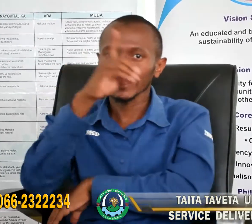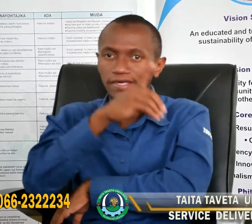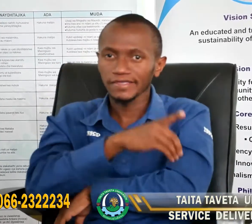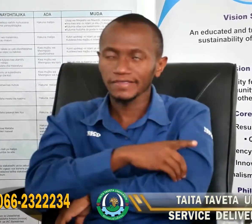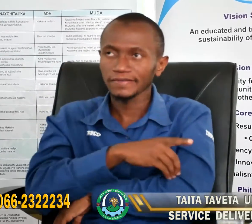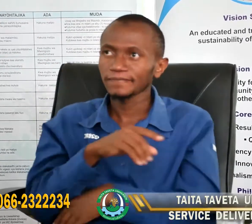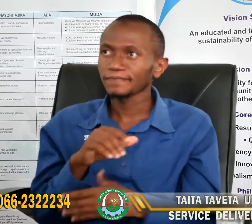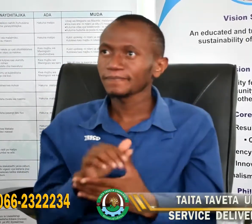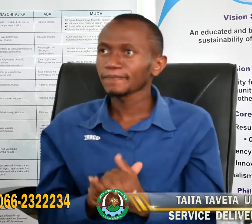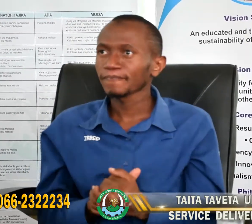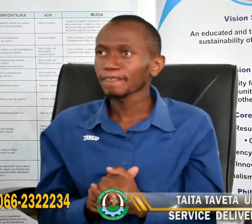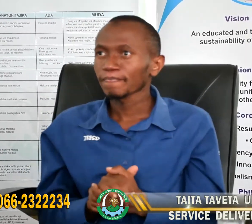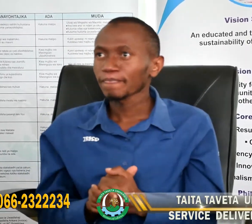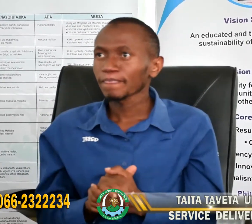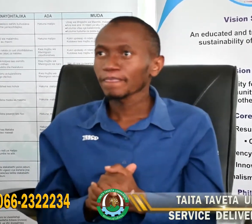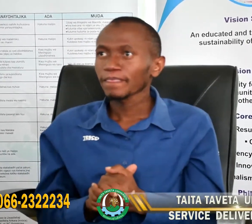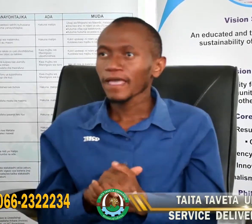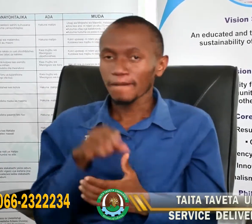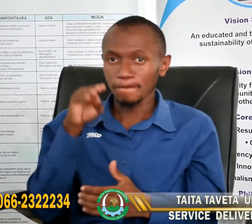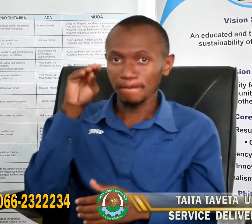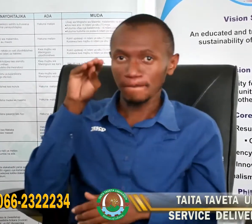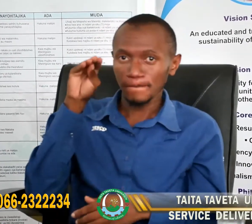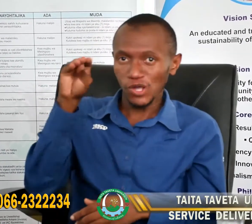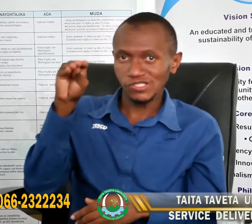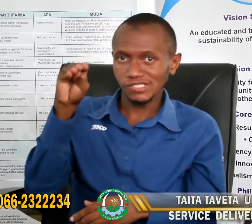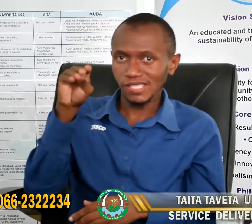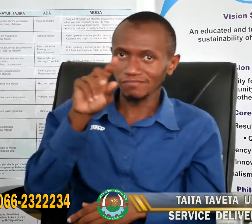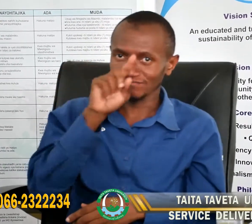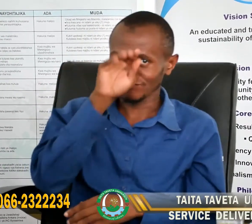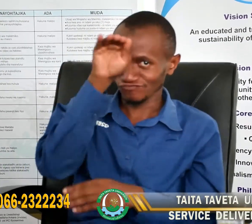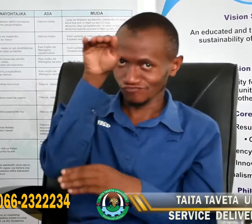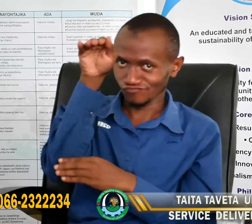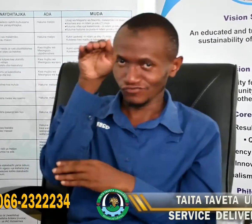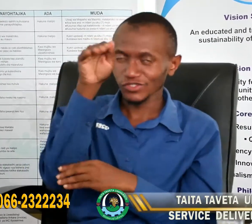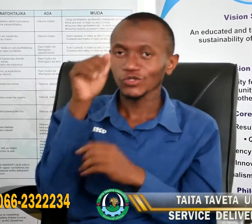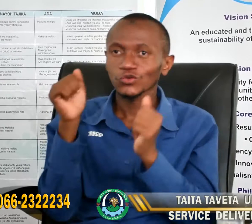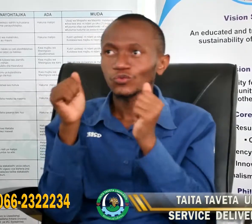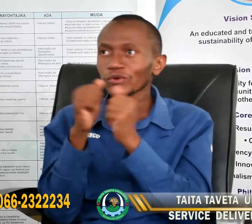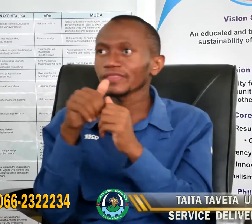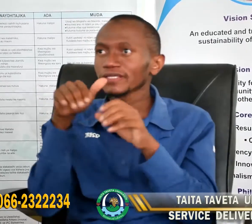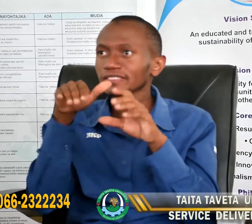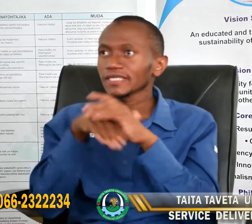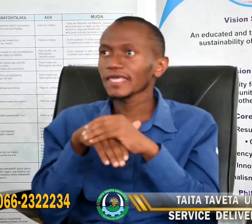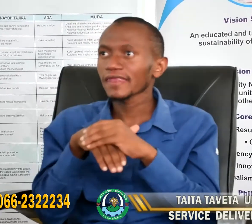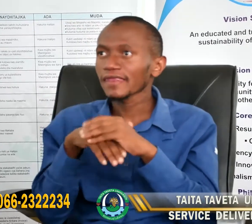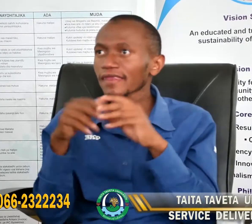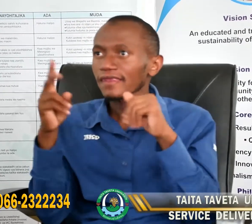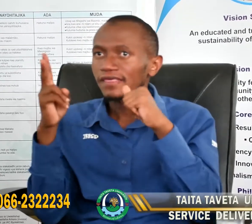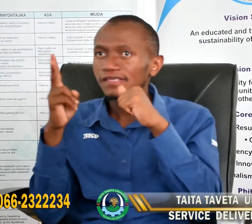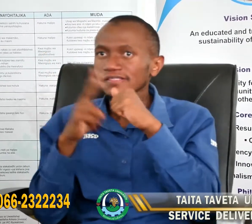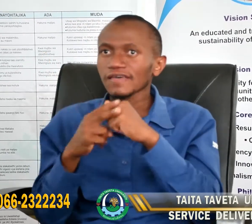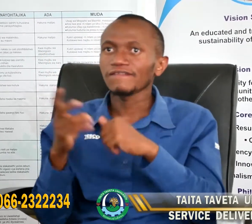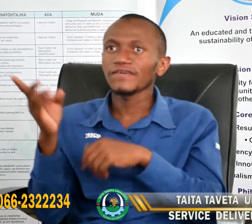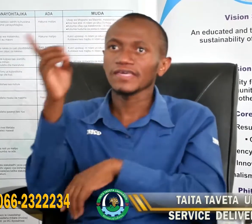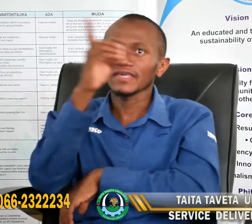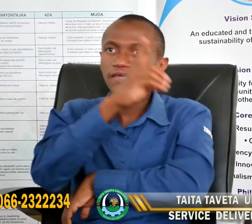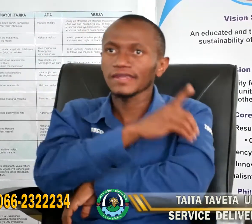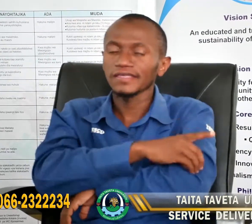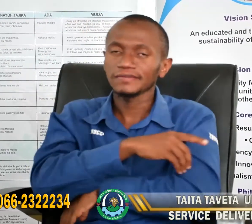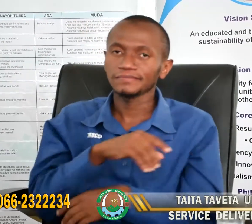Muda, kukiri upokeaji ni ndani ya siku moja. Kutolewa kwa majibu ni ndani ya siku saba.